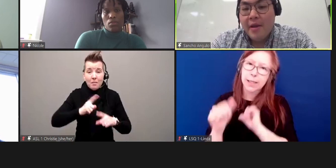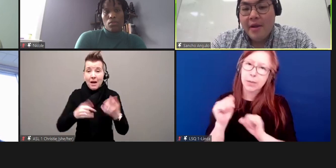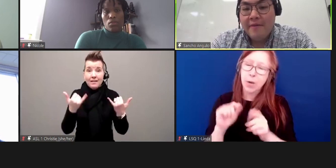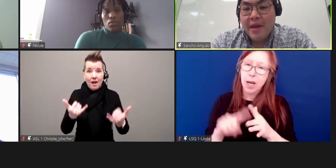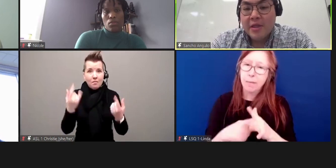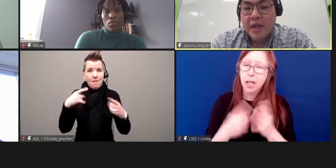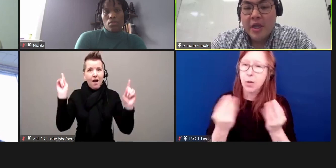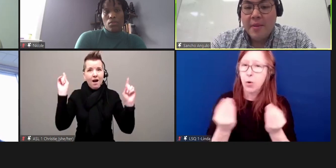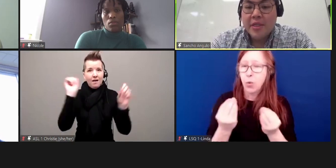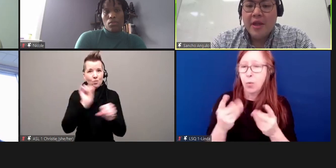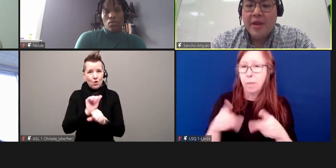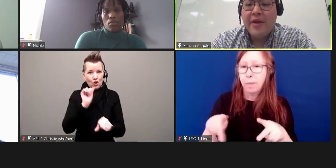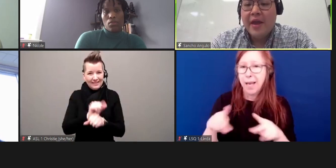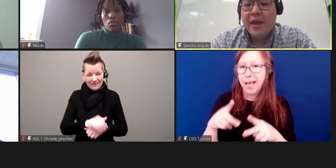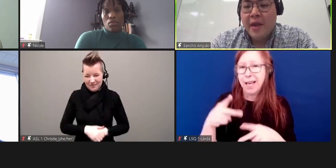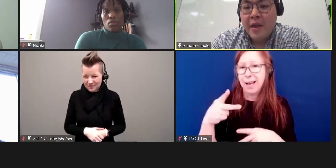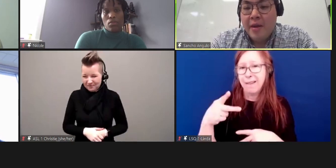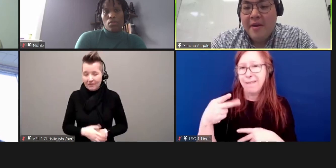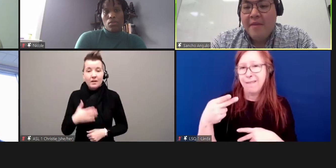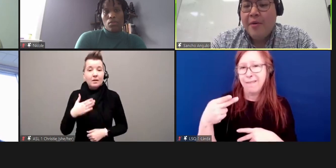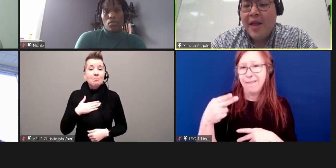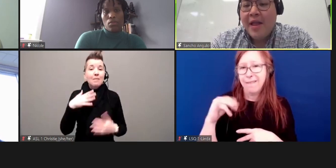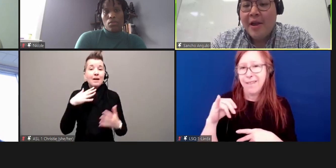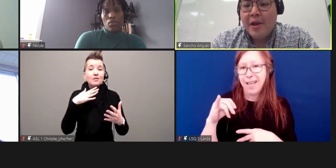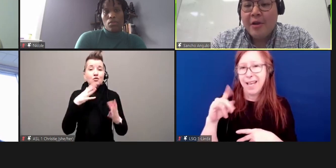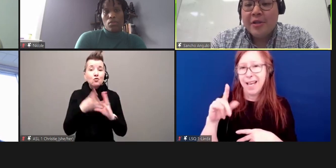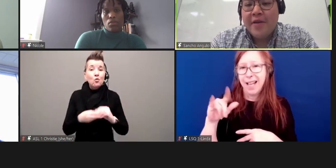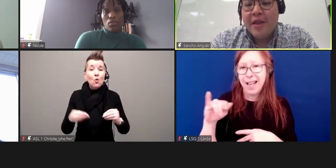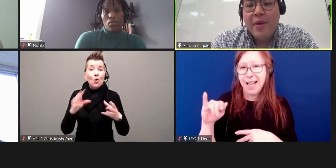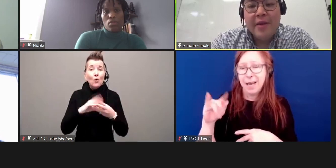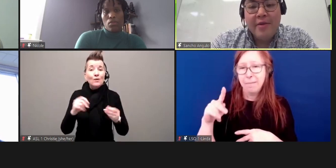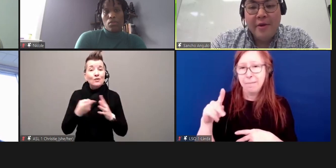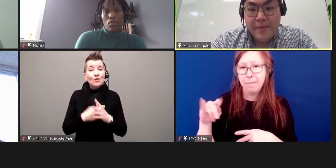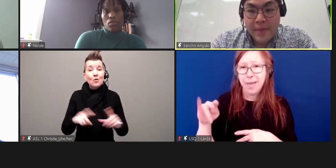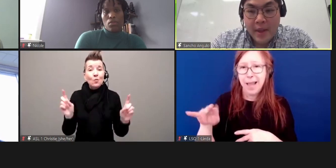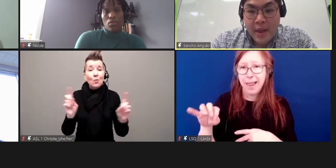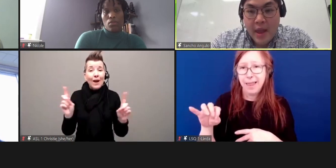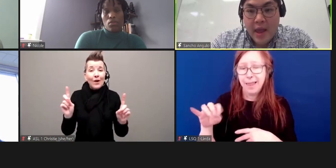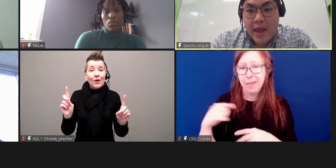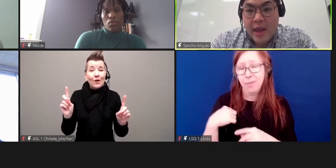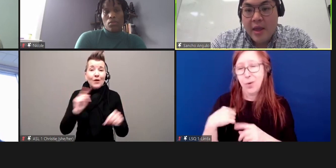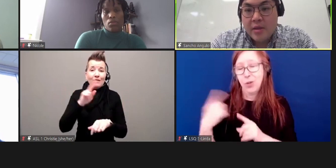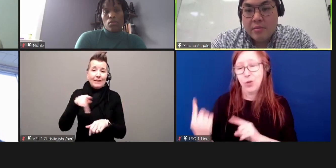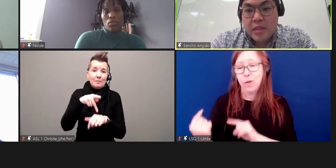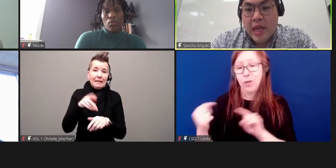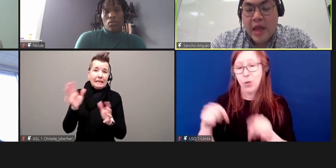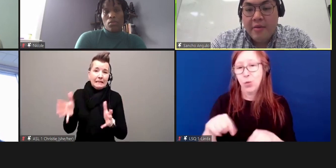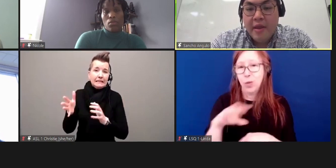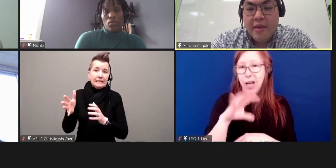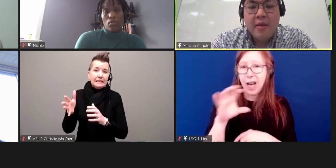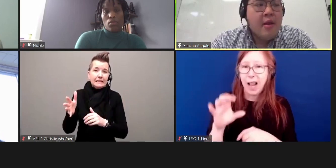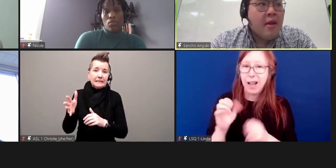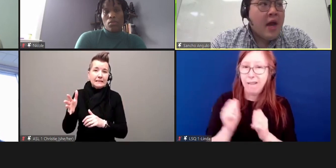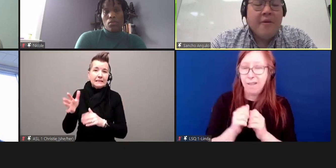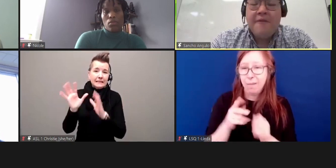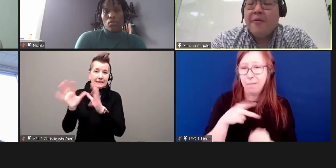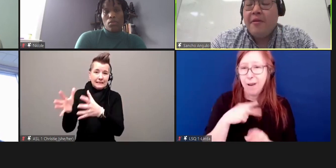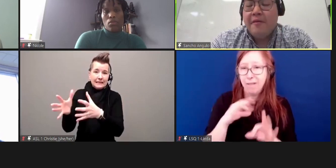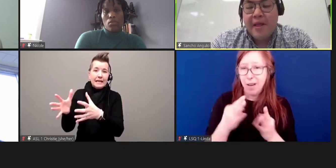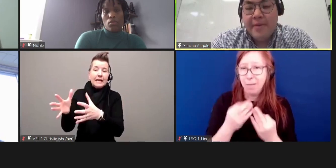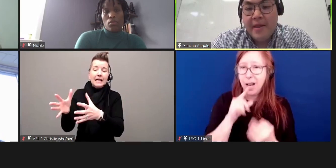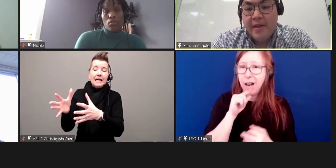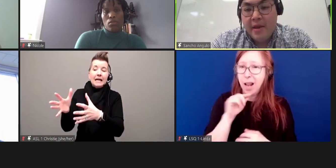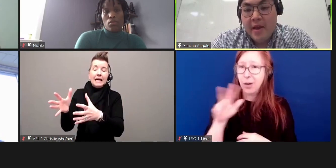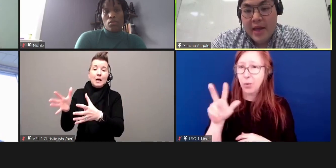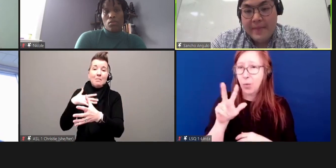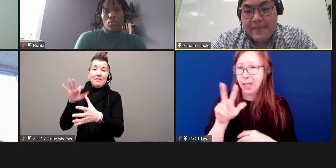Philippines. En fait, j'ai déménagé avec ma famille au Canada quand j'avais 3 ans. Et j'ai des racines approfondies